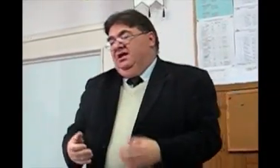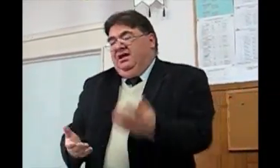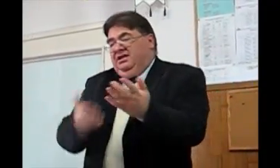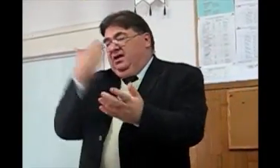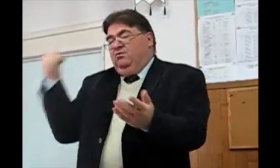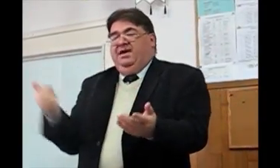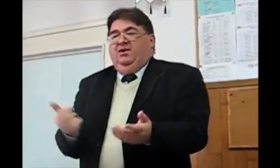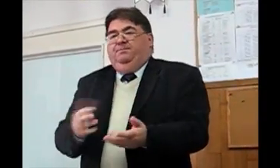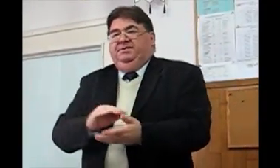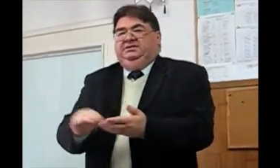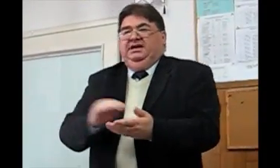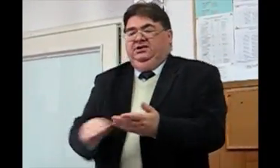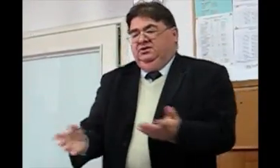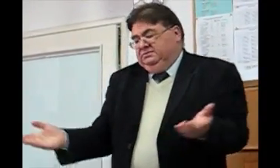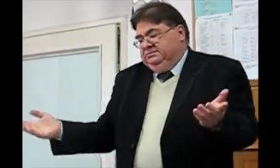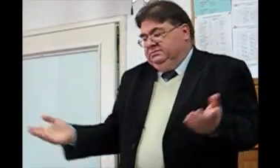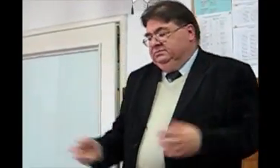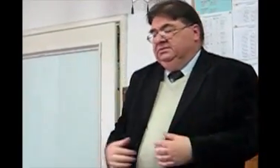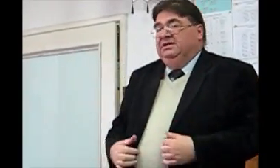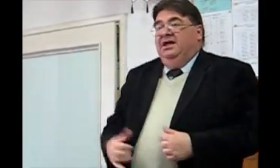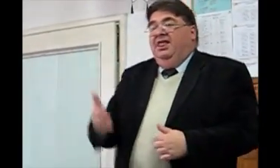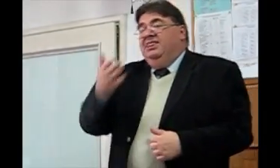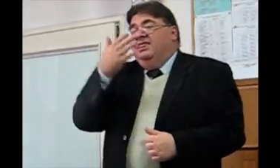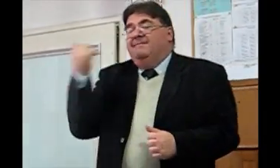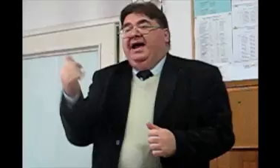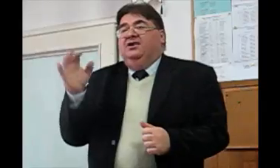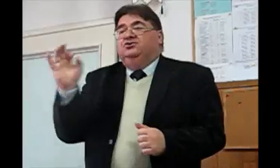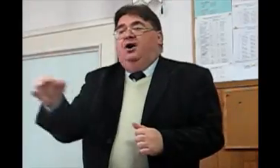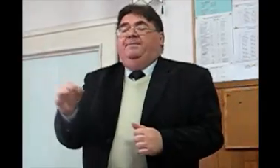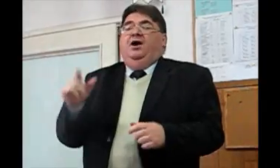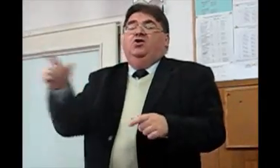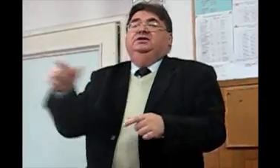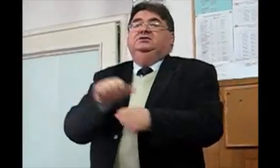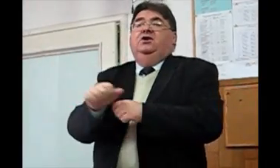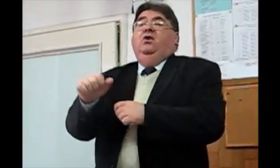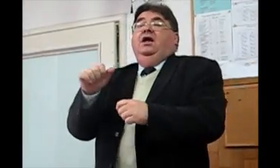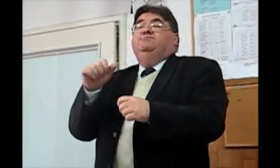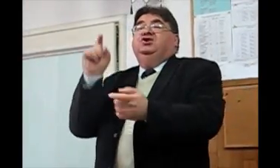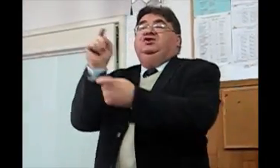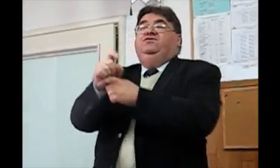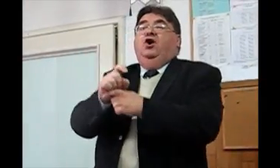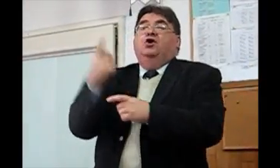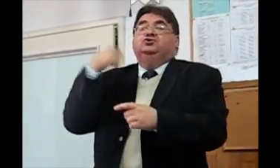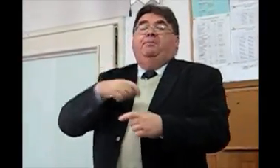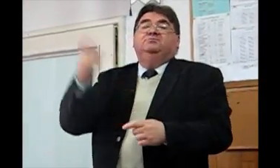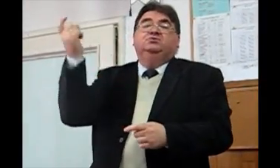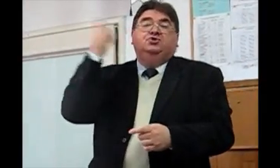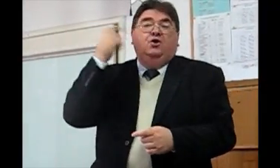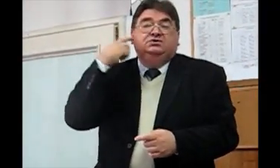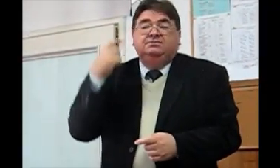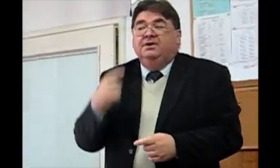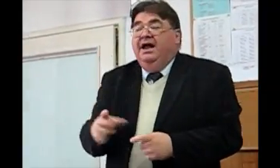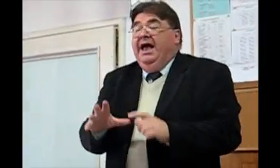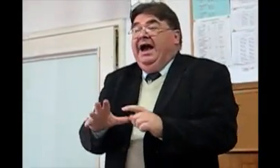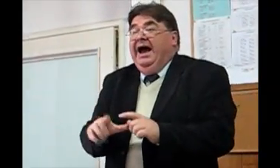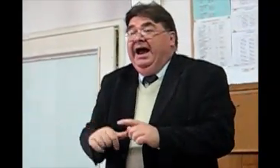Nie umiał pytać. Nie mają doby, on się to przeciwko oktopom słyszącym. Ale